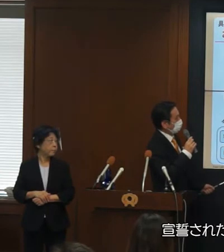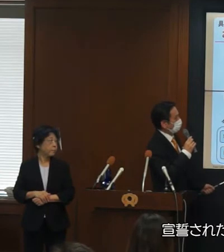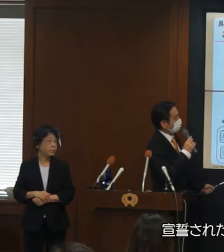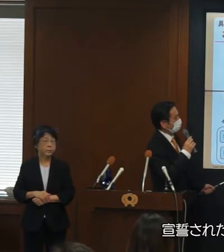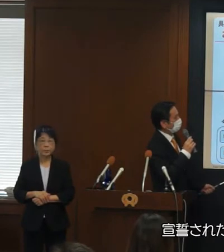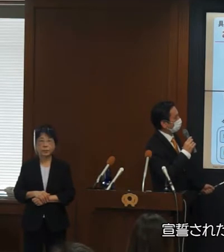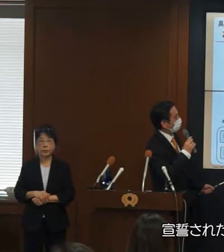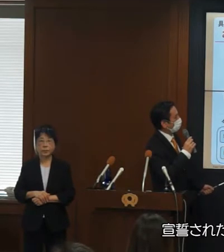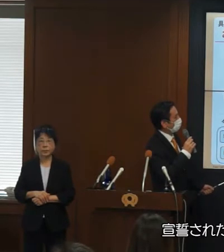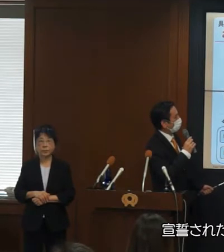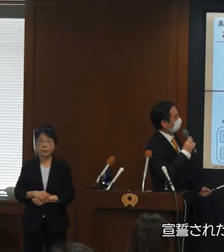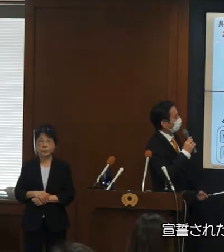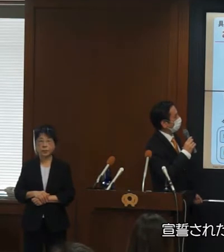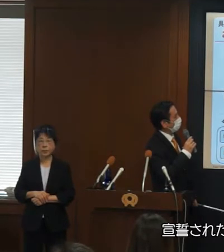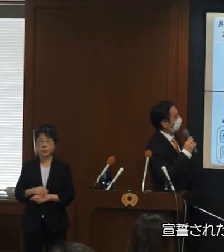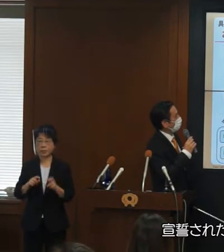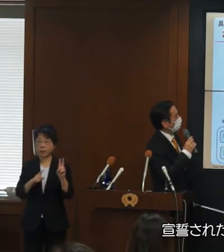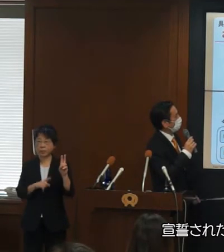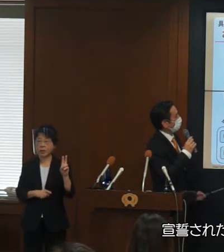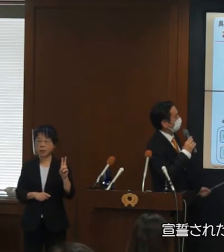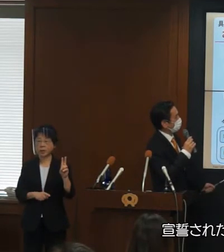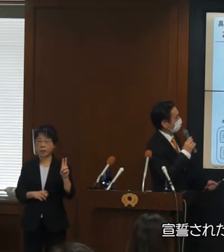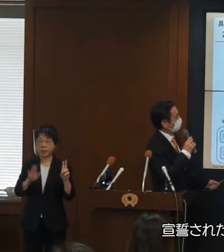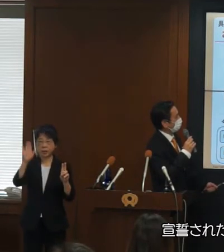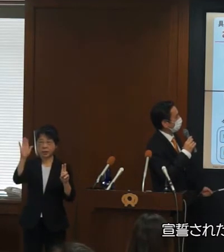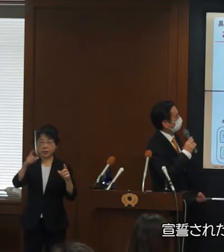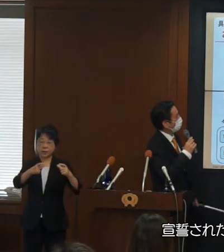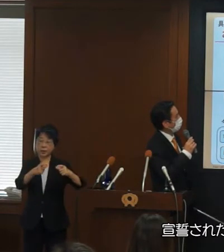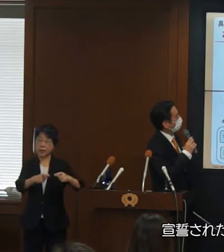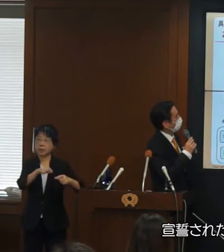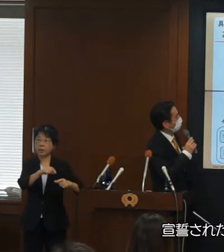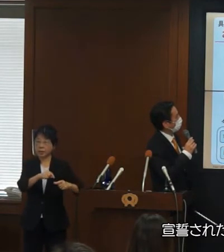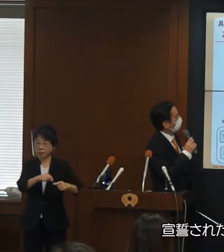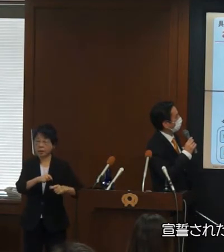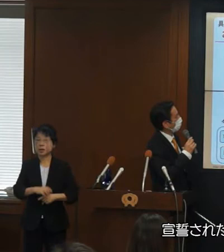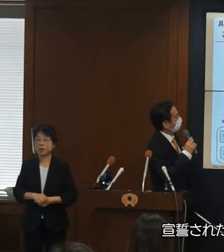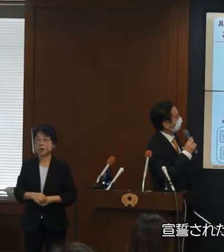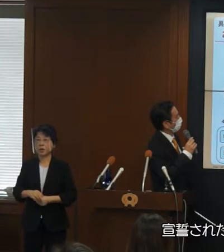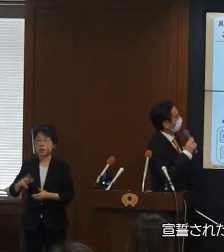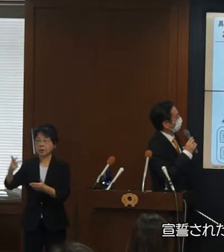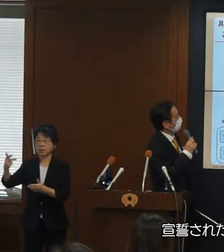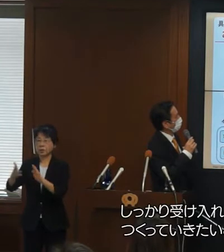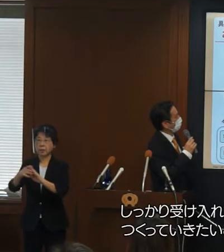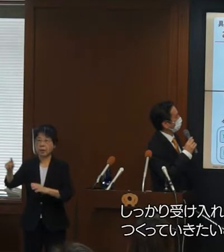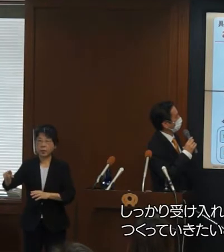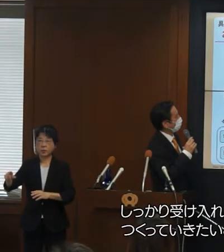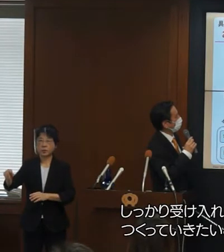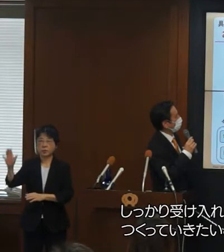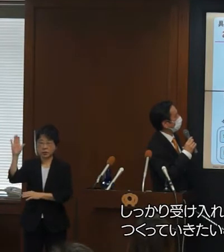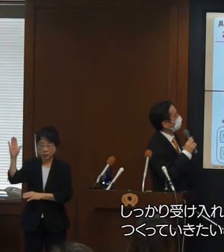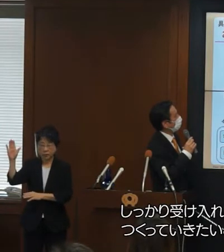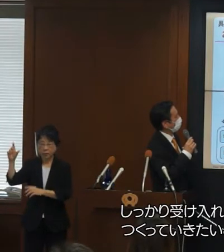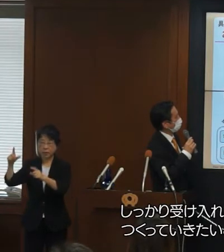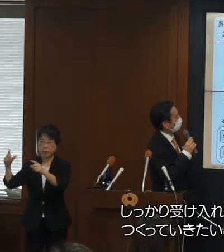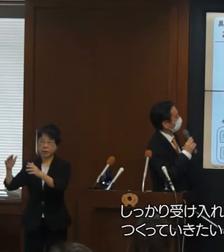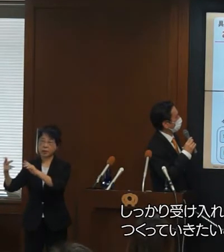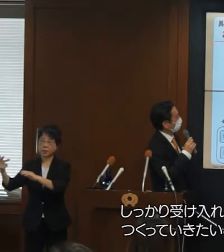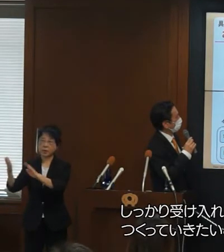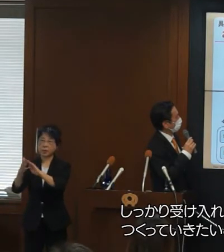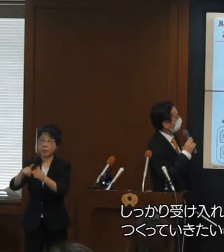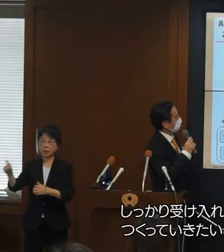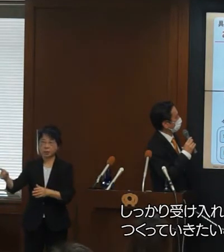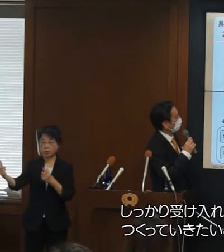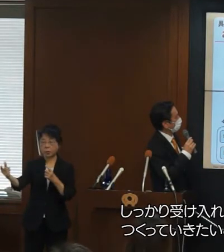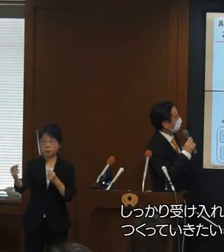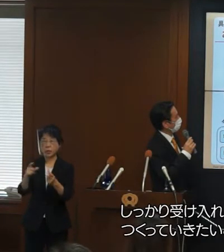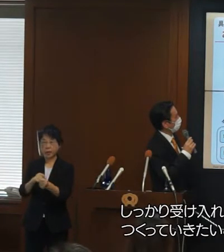宣誓されたところが非常に皆さん方がいろいろこう、しっかり受け入れられるような、そんな